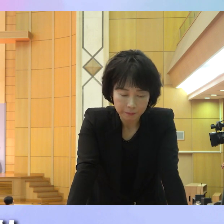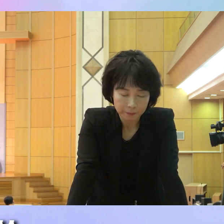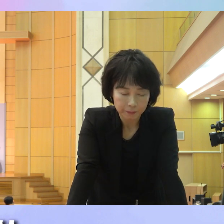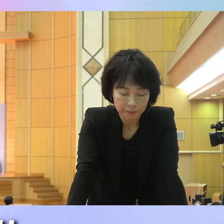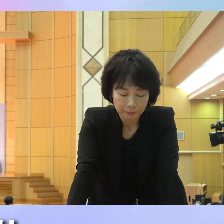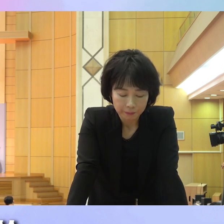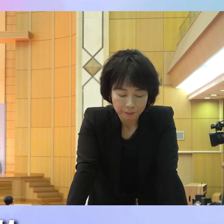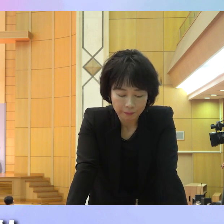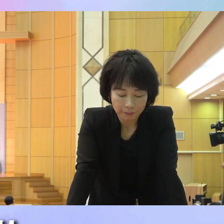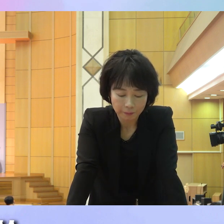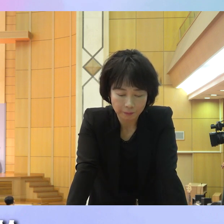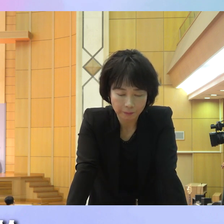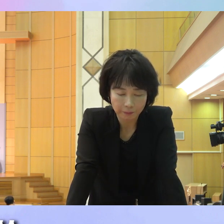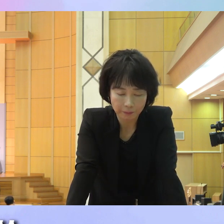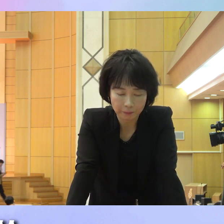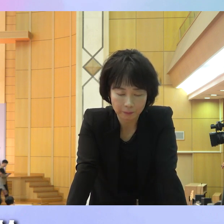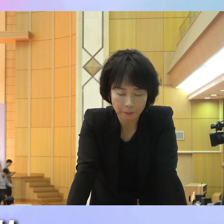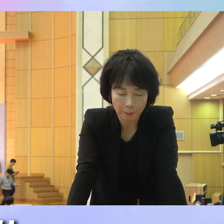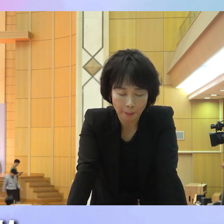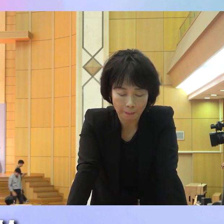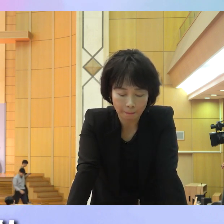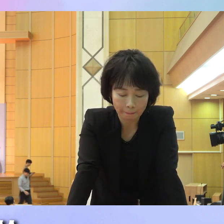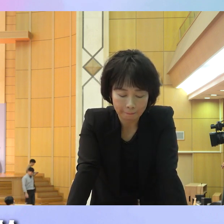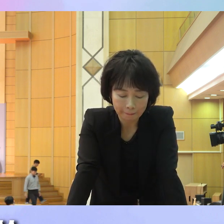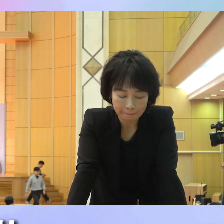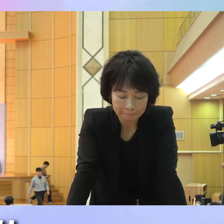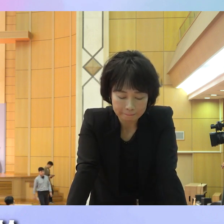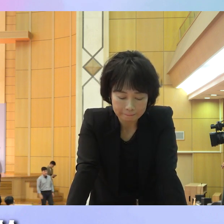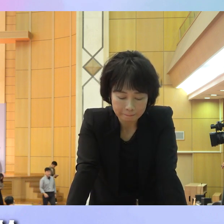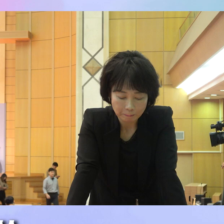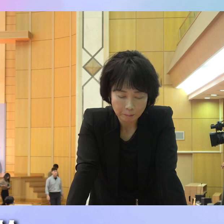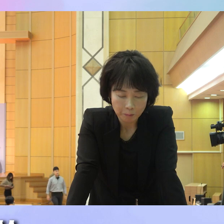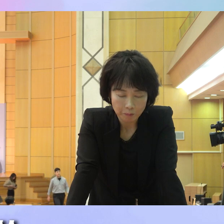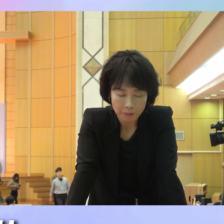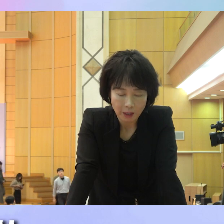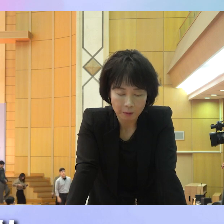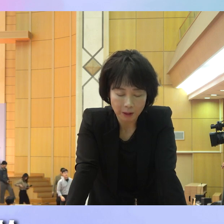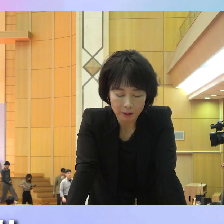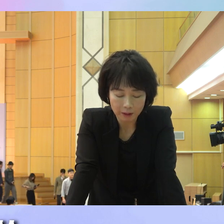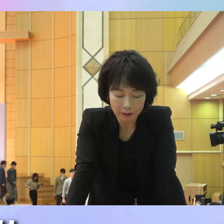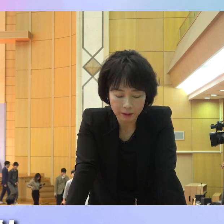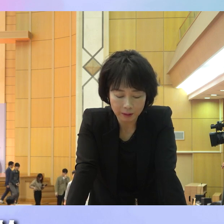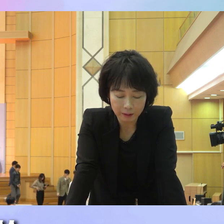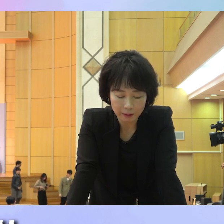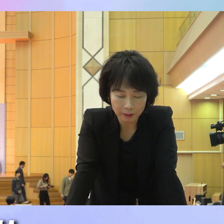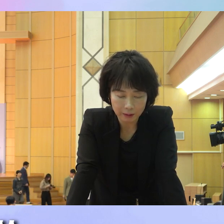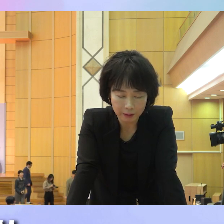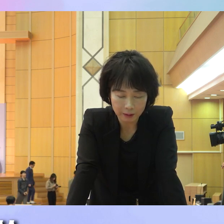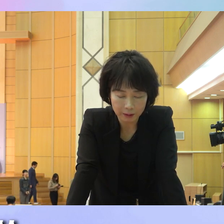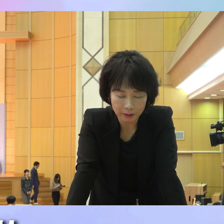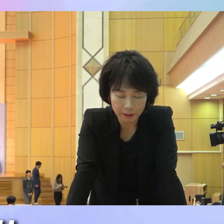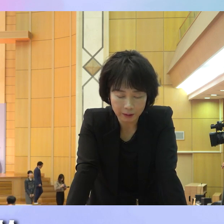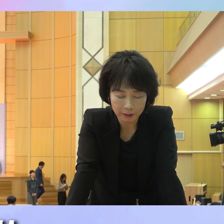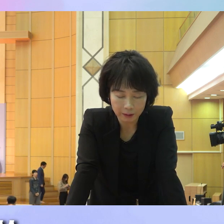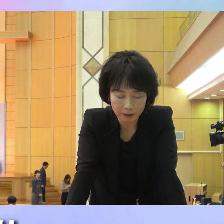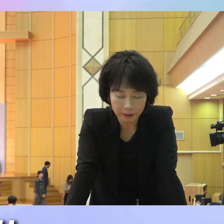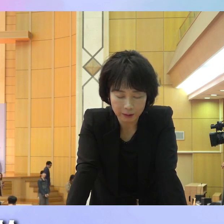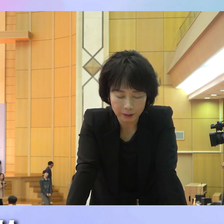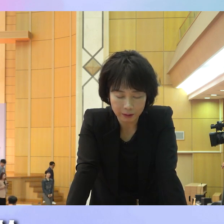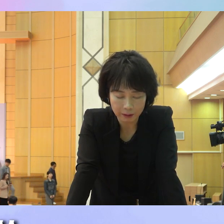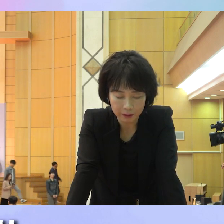축복해 주었어. 예수님이 십자가 지신 이 십자가의 도의 말씀을 오늘도 말씀을 들었습니다. 아, 예수님이 왜